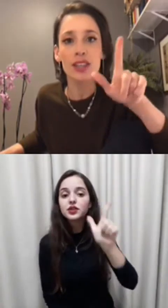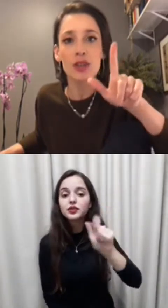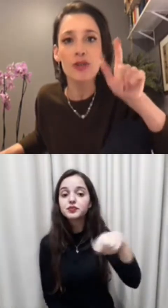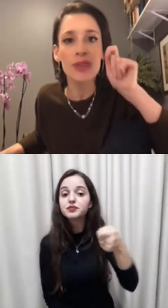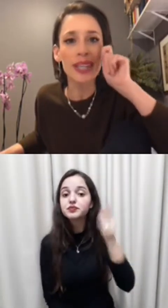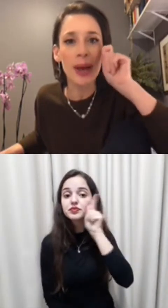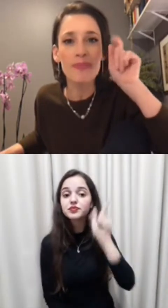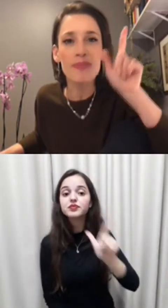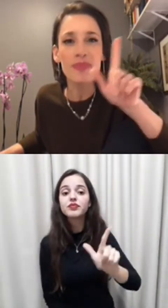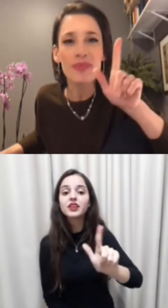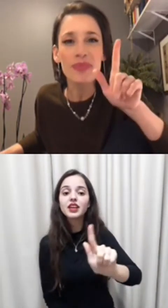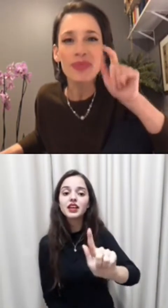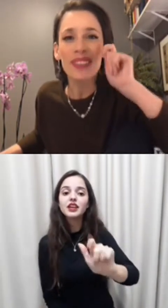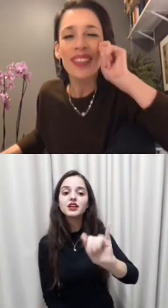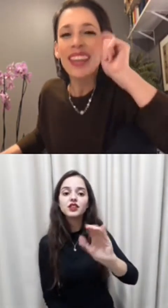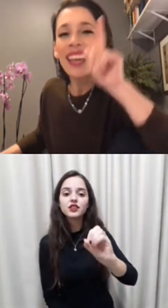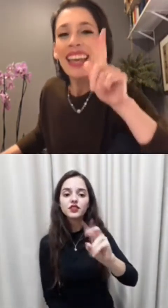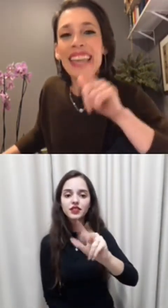dela, Giovana.